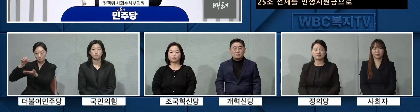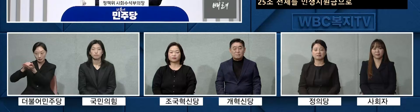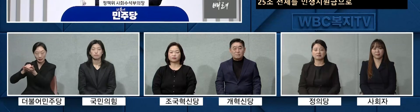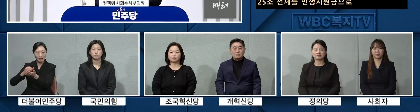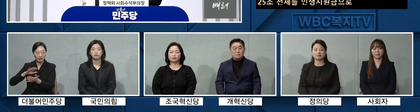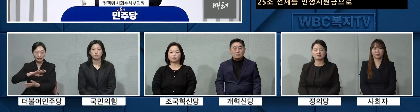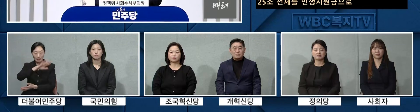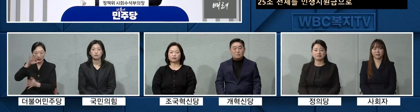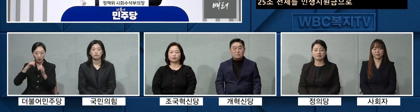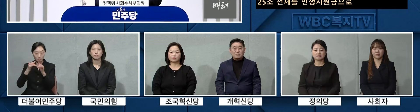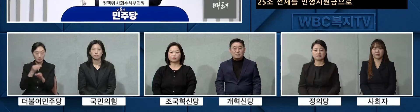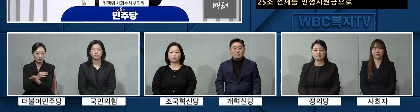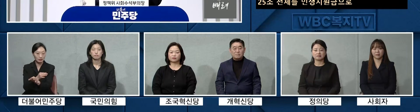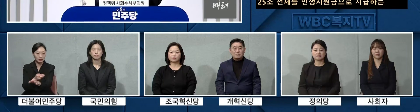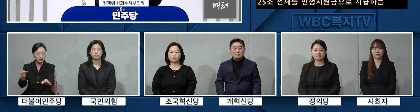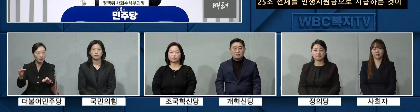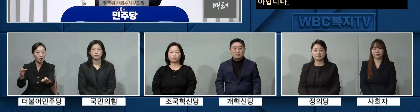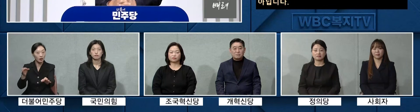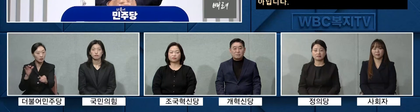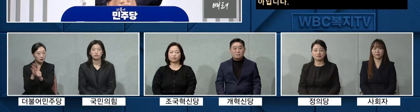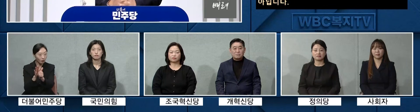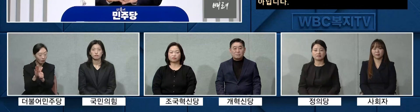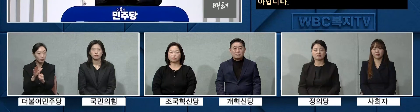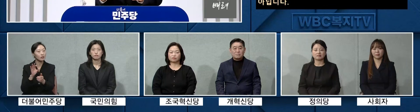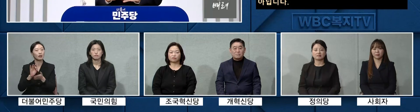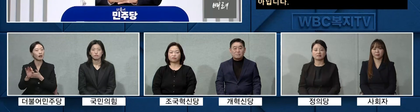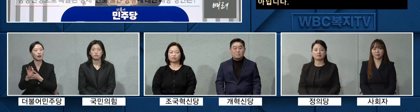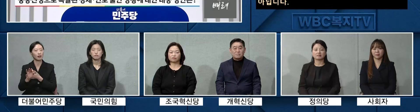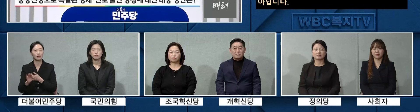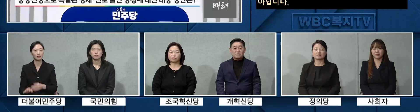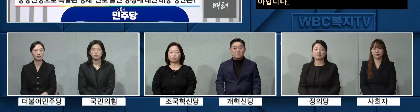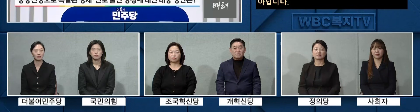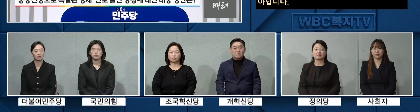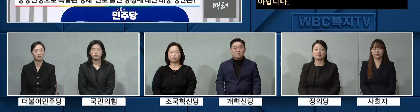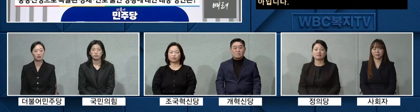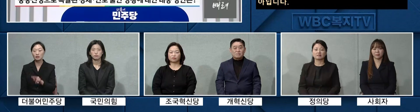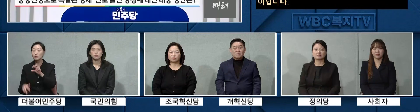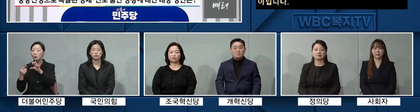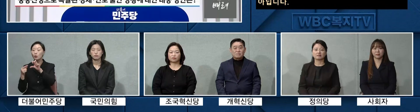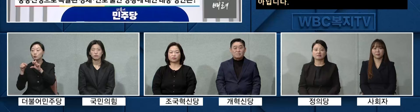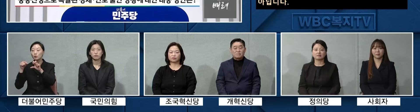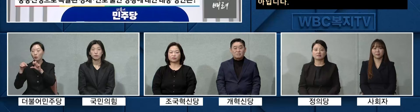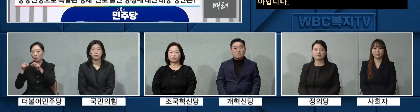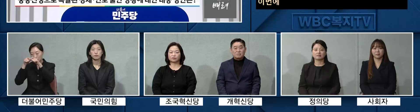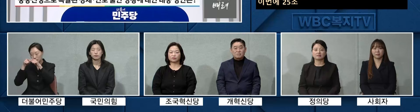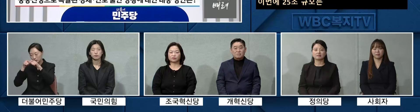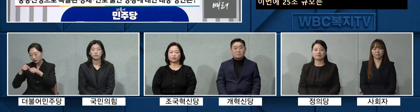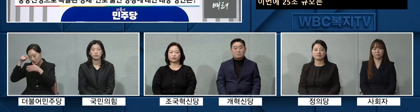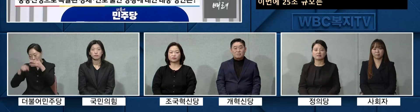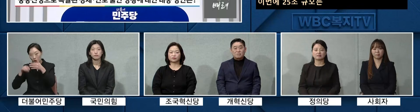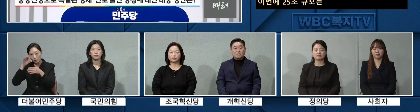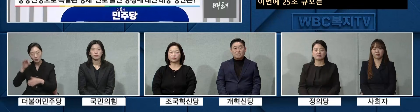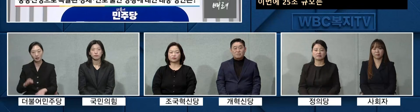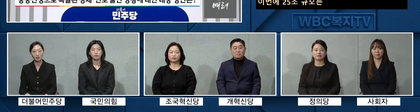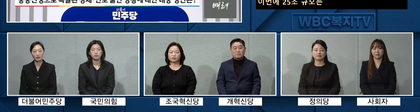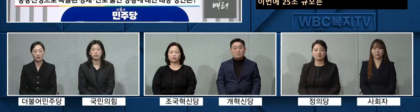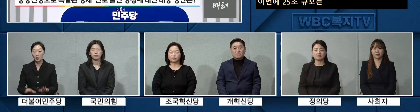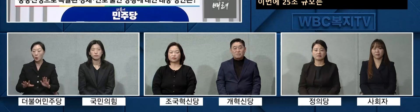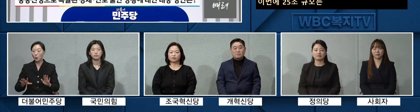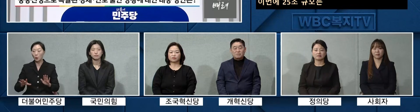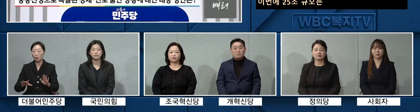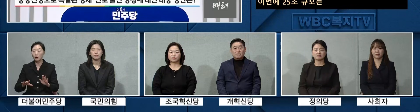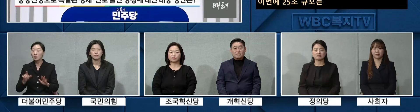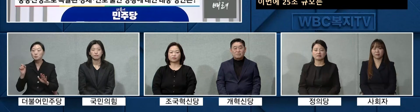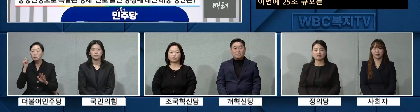것이 아닙니다. 이번에는 민생지원금, 이번에 25조 규모는 이번에 추가 세수가 확보되었기 때문에